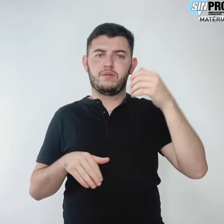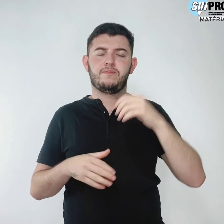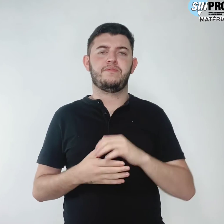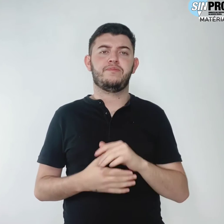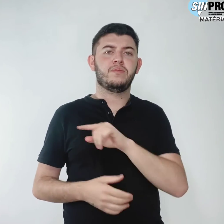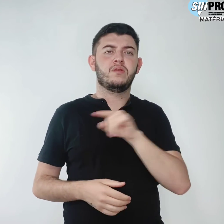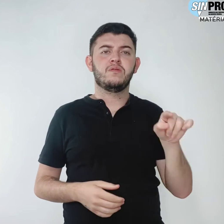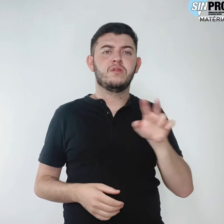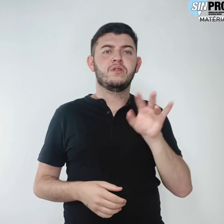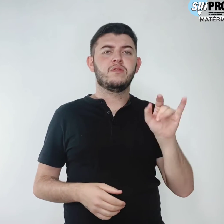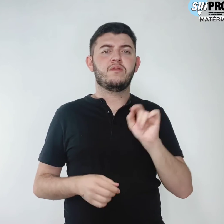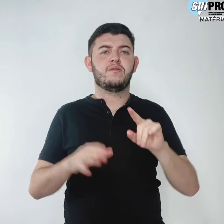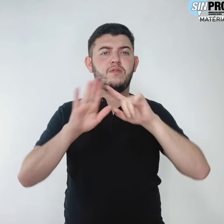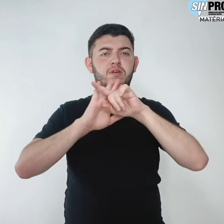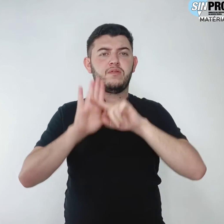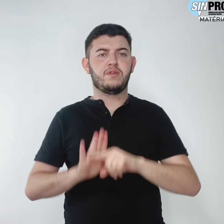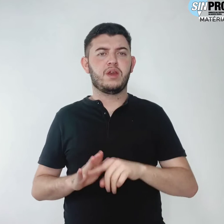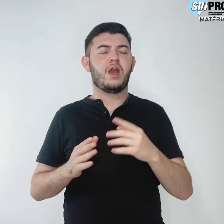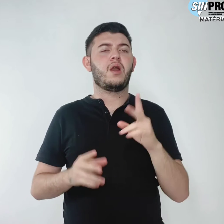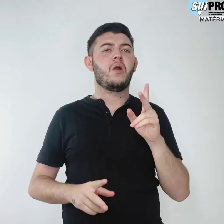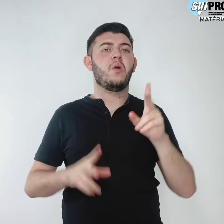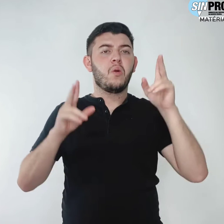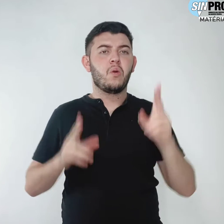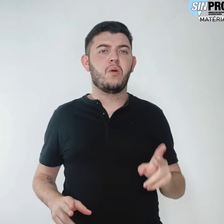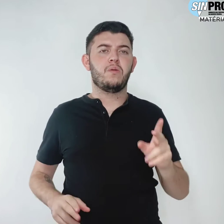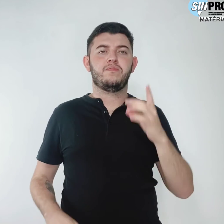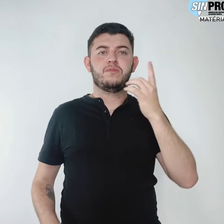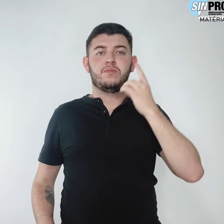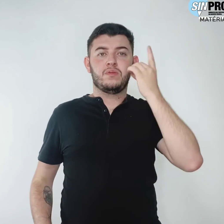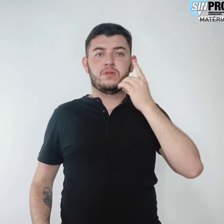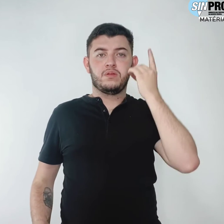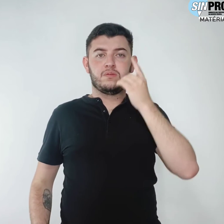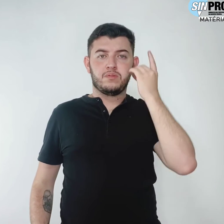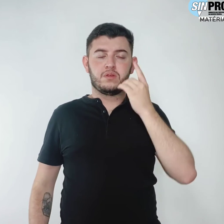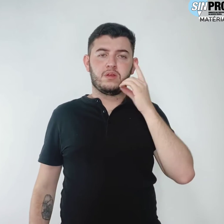Confira como cada parlamentar da bancada do DF votou.